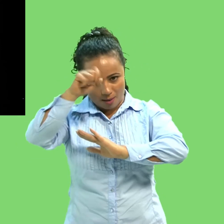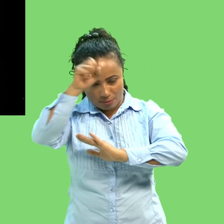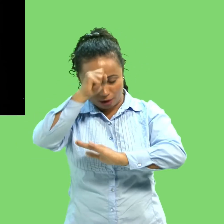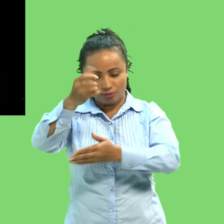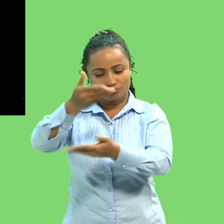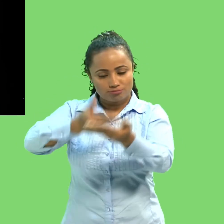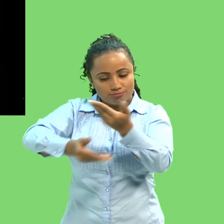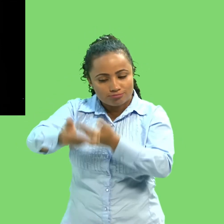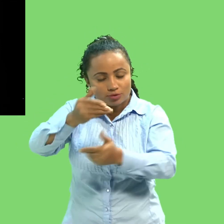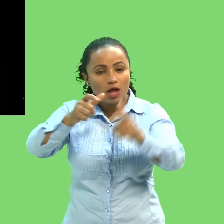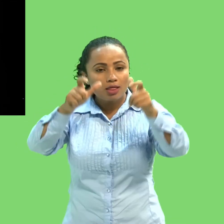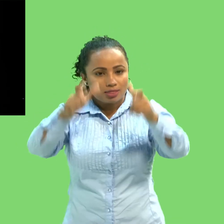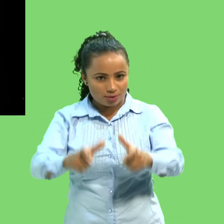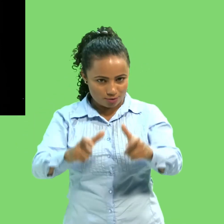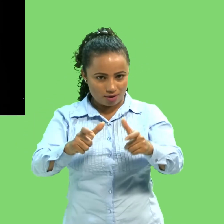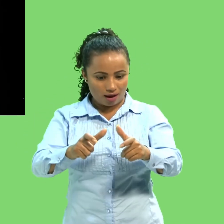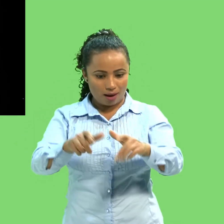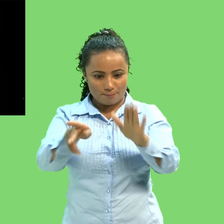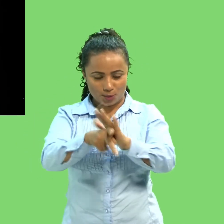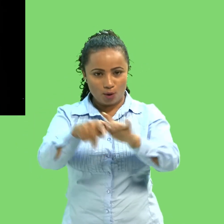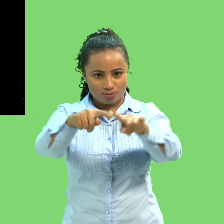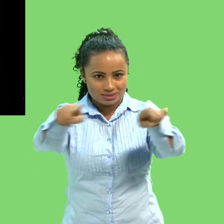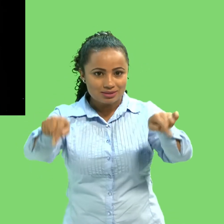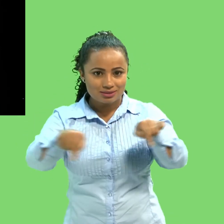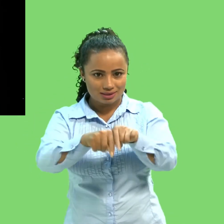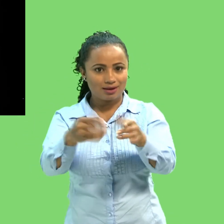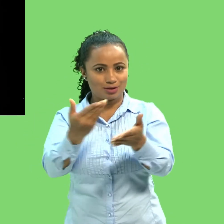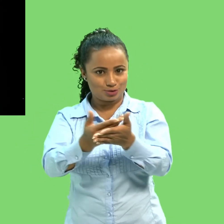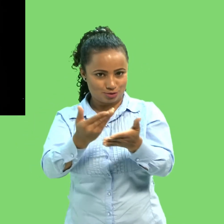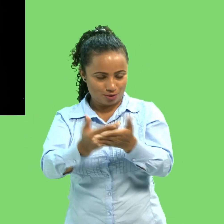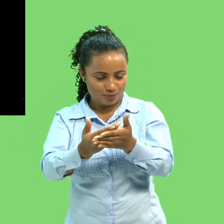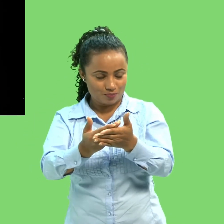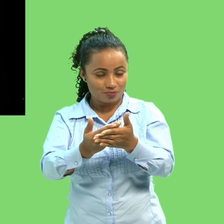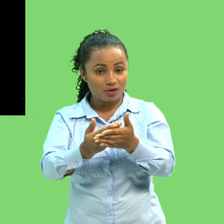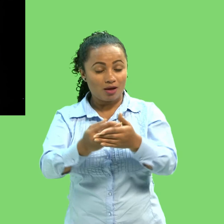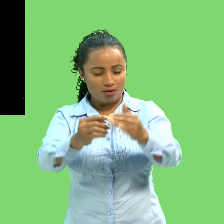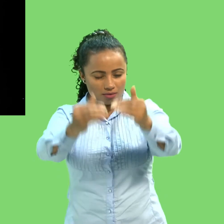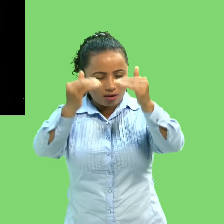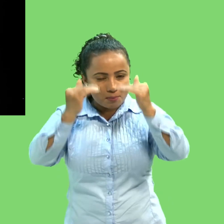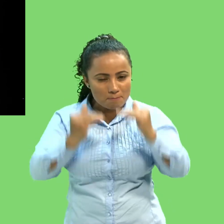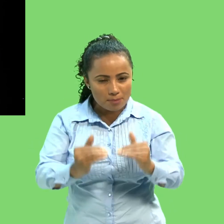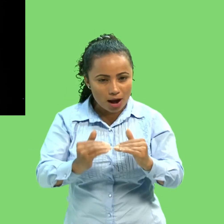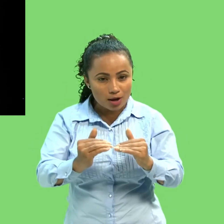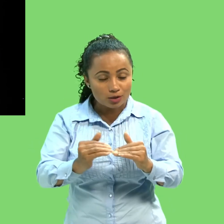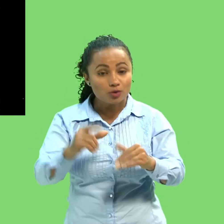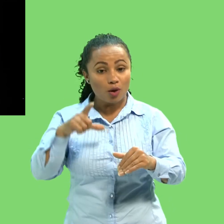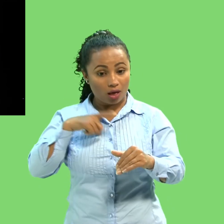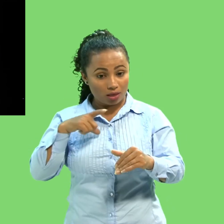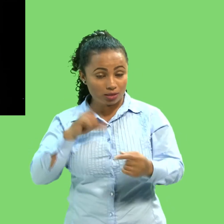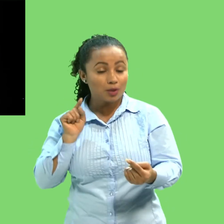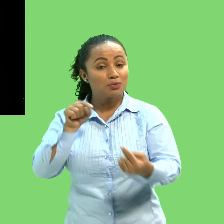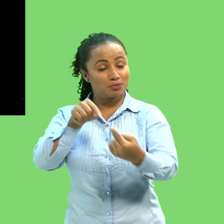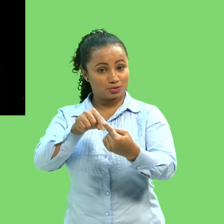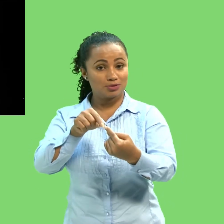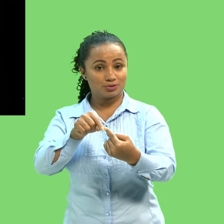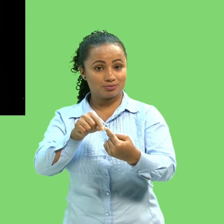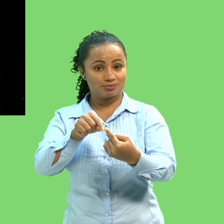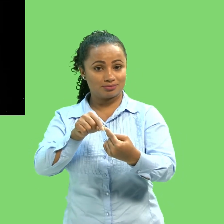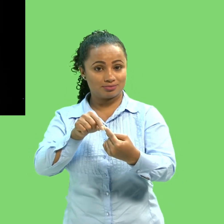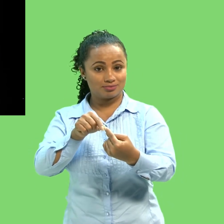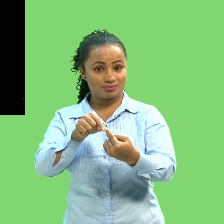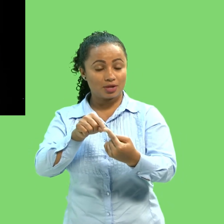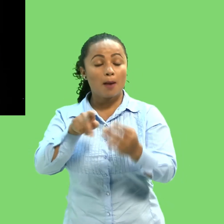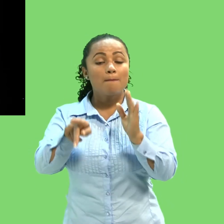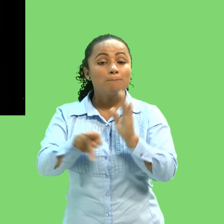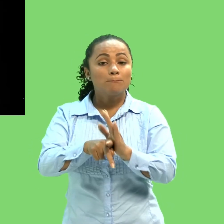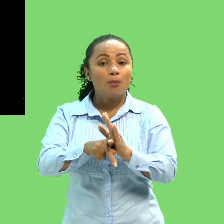aula, ok? E abaixo teremos aqui a questão do próprio produto, né? Que está ligado à própria condição de estrutura dessa língua, onde é que ela vai realmente